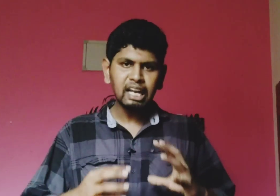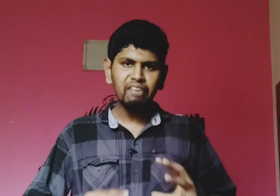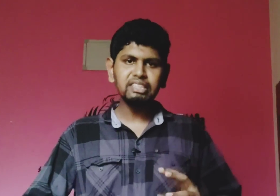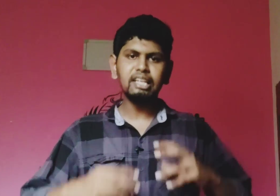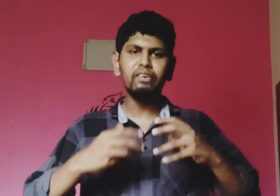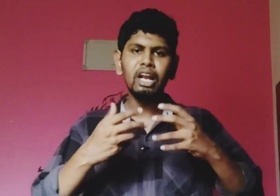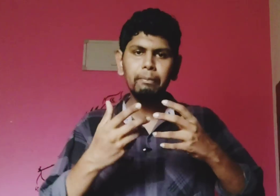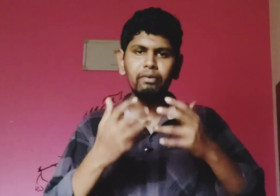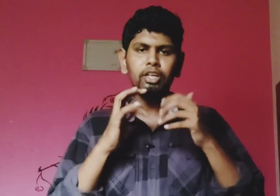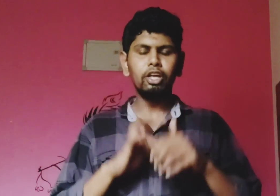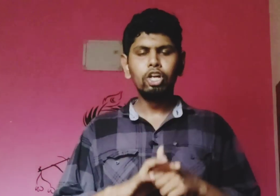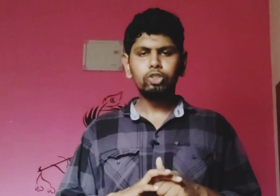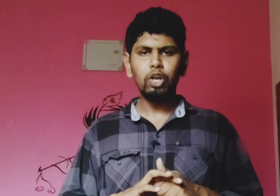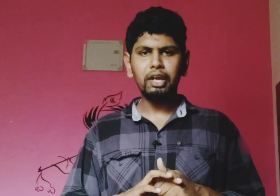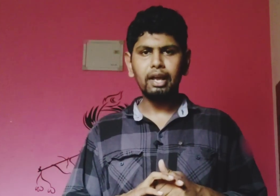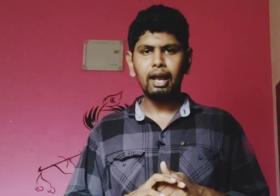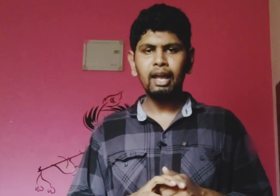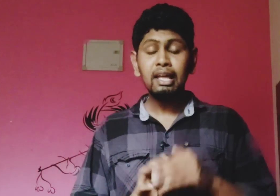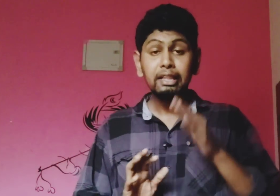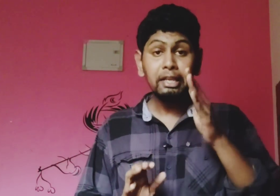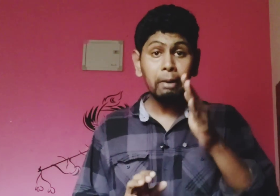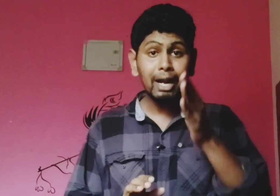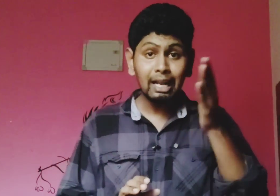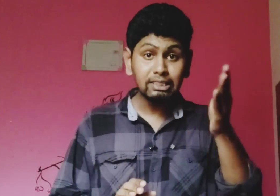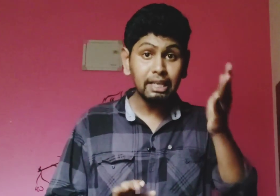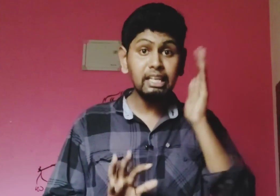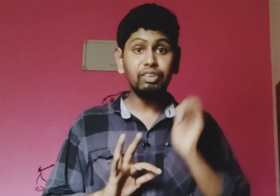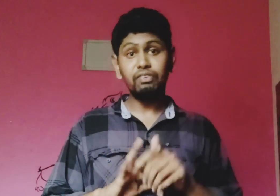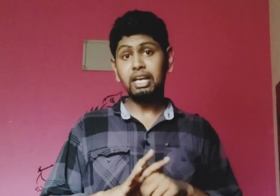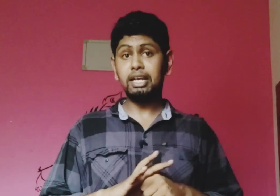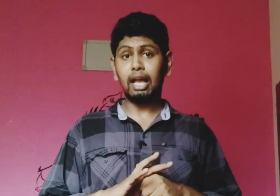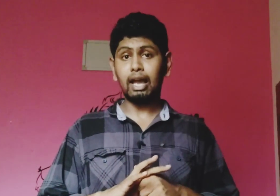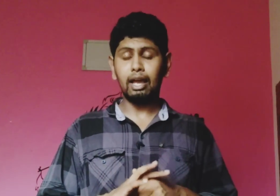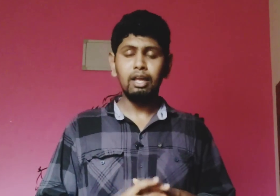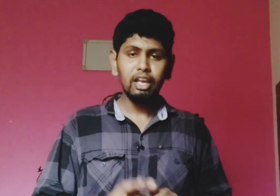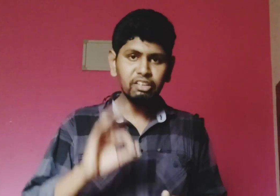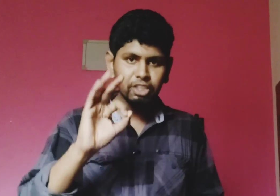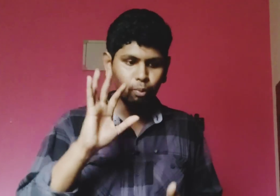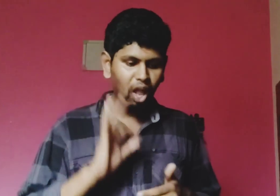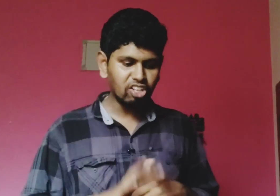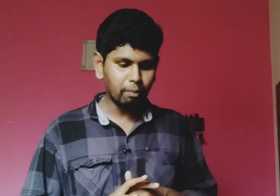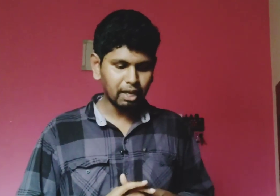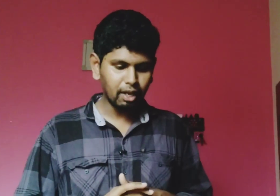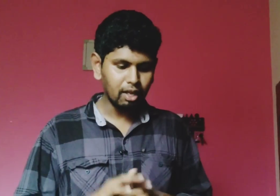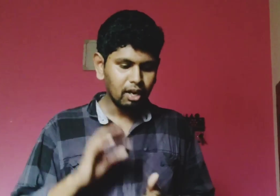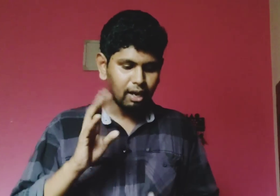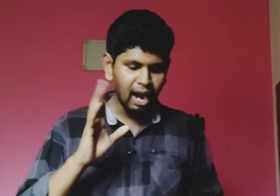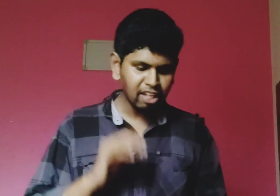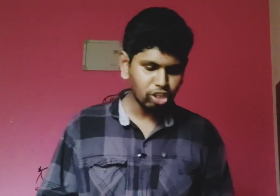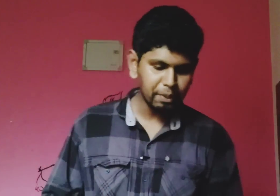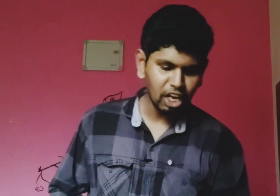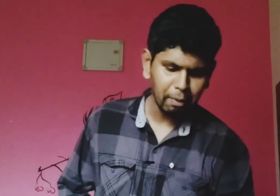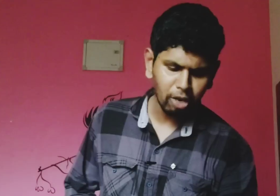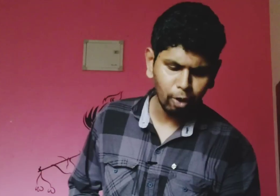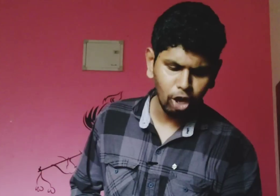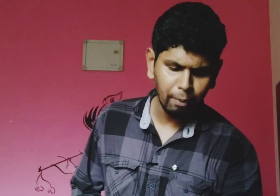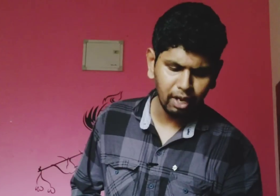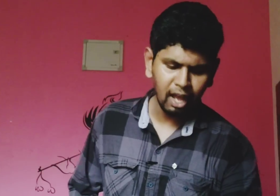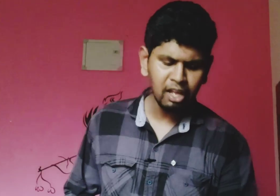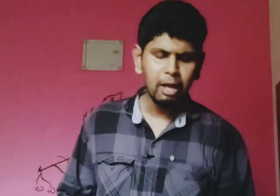பாஜகவை சேர்ந்தவர்கள் இப்ப வந்து சொல்லிட்டு இருக்காங்க. தினமலர் அந்த செய்தியை வந்து வெளியிட்டு இருக்காங்க. இது வந்து மூணாவது டாபிக். நாலாவது டாபிக் என்ன பார்க்க போறோம் அப்படின்னா,